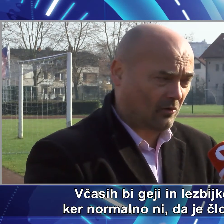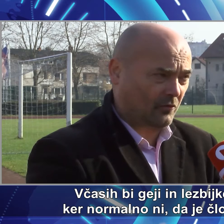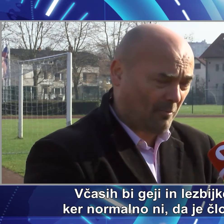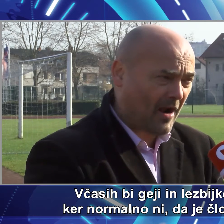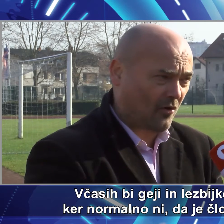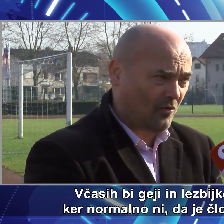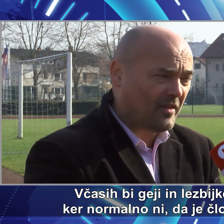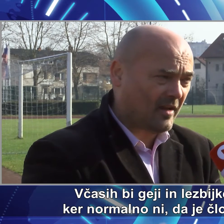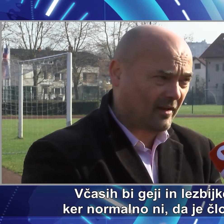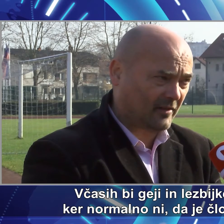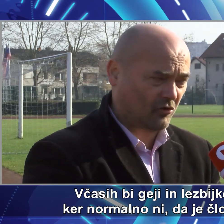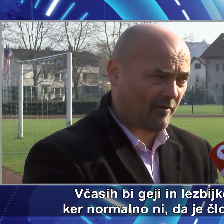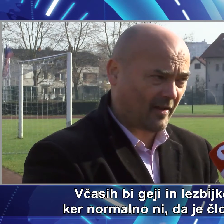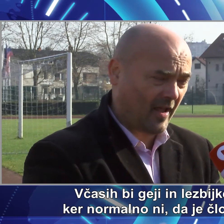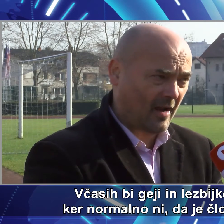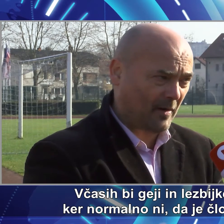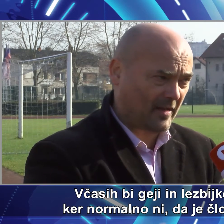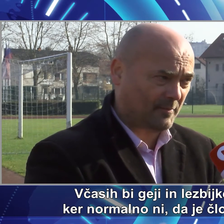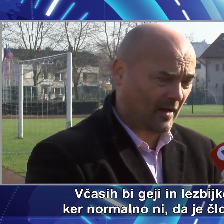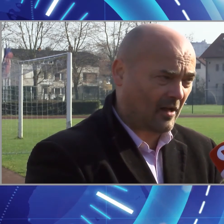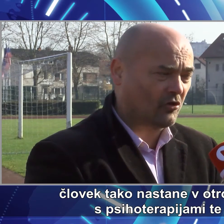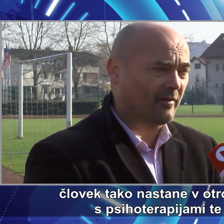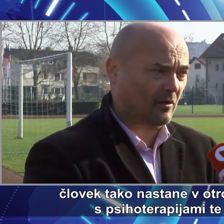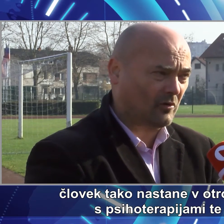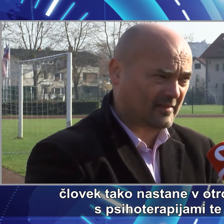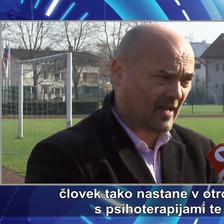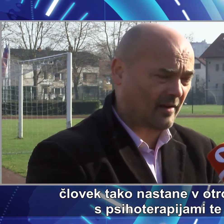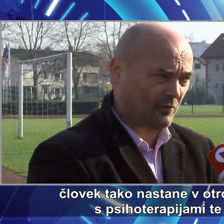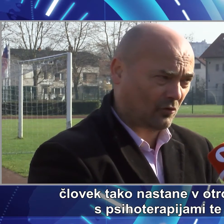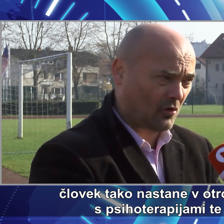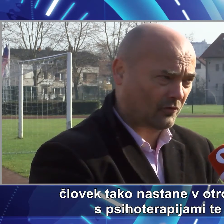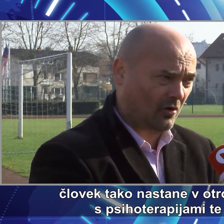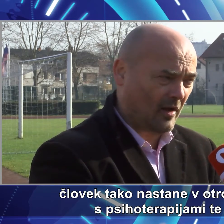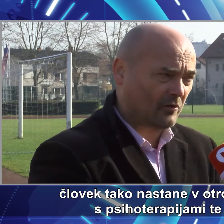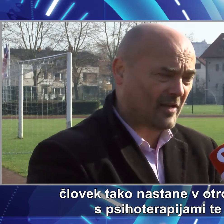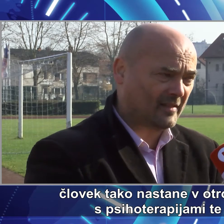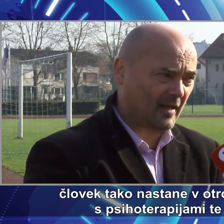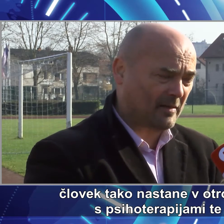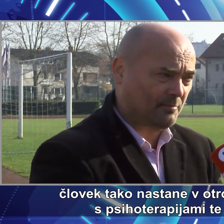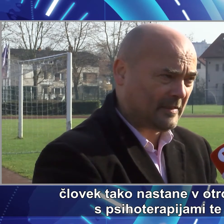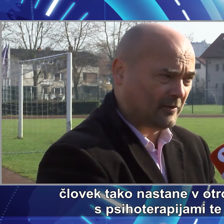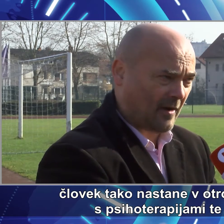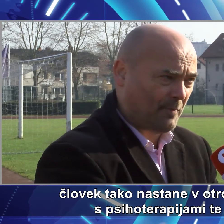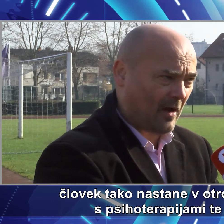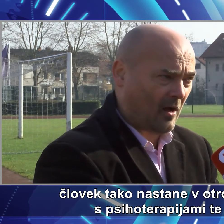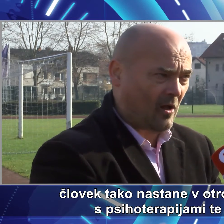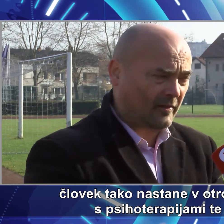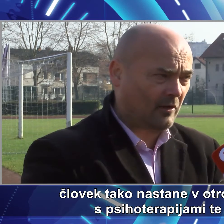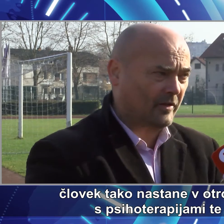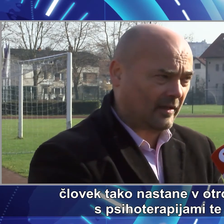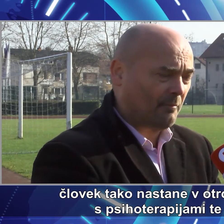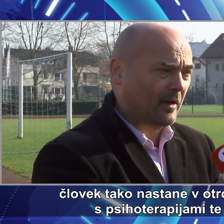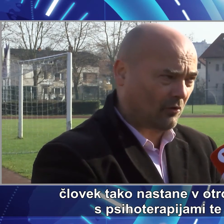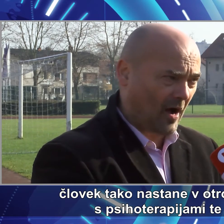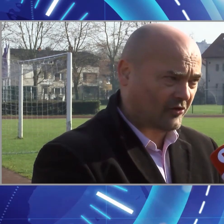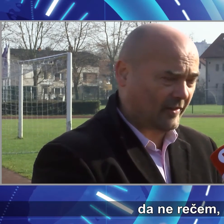moralno, normalno ni, da človek gej ali pa lezbika. Človek tako nastane v otroštvu in včasih je treba psihoterapija te